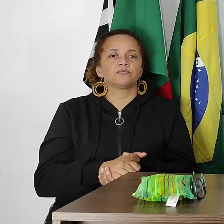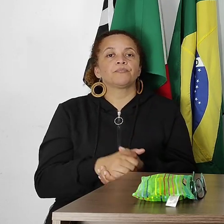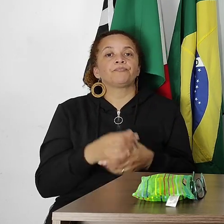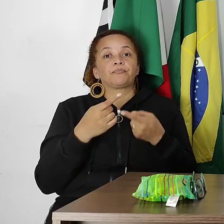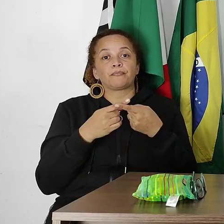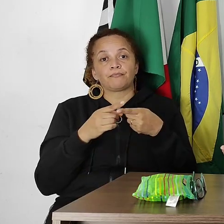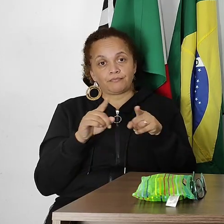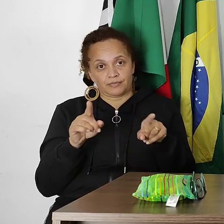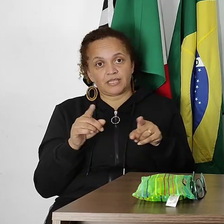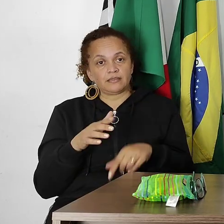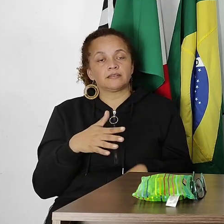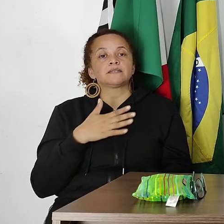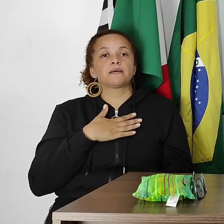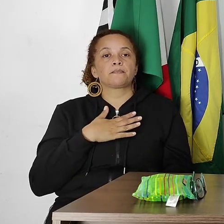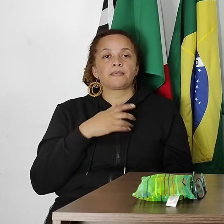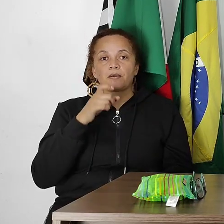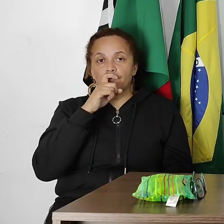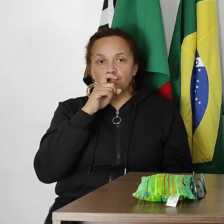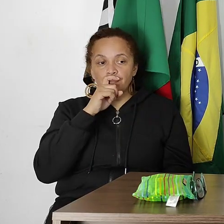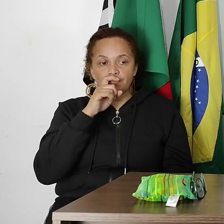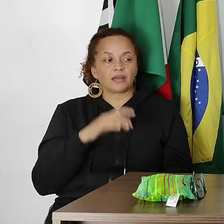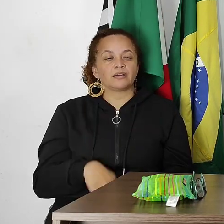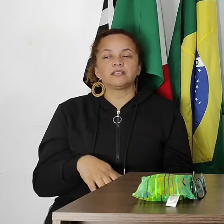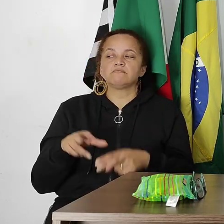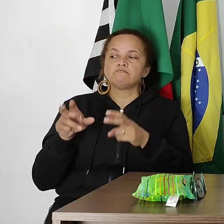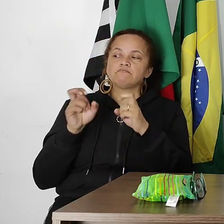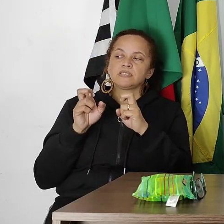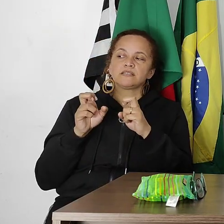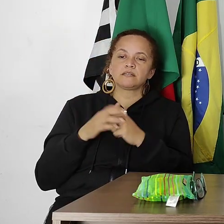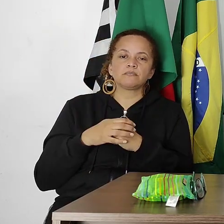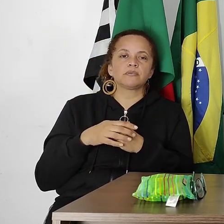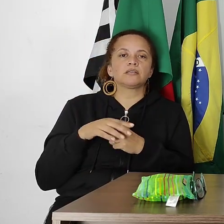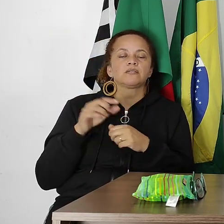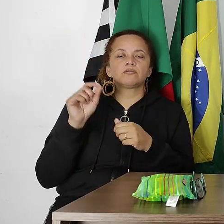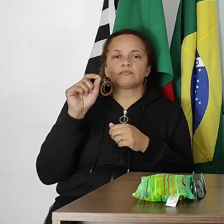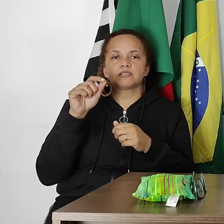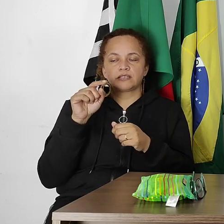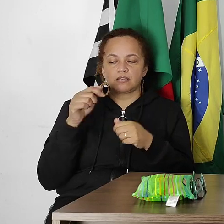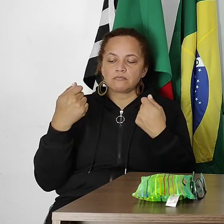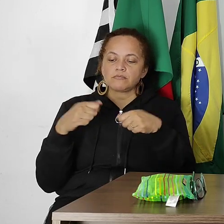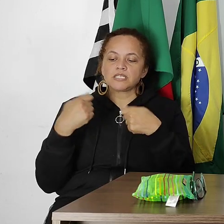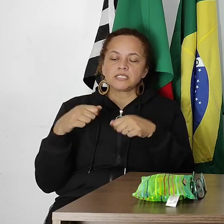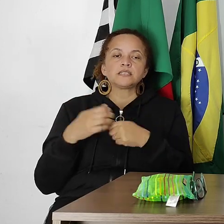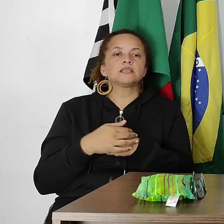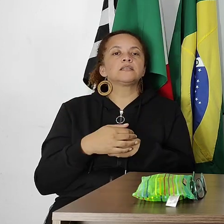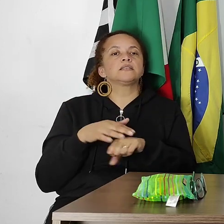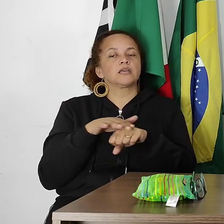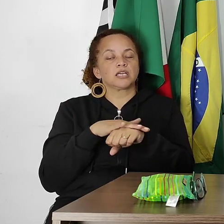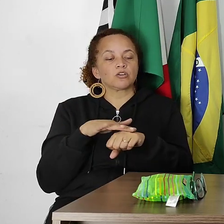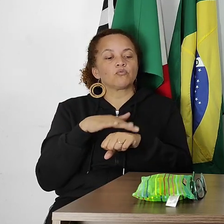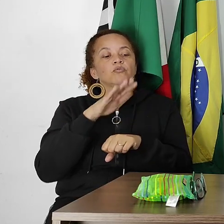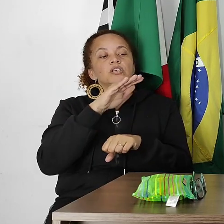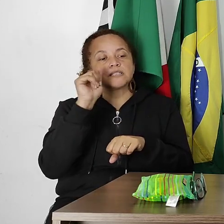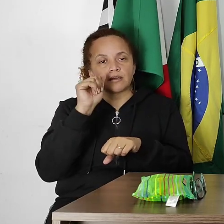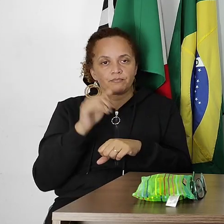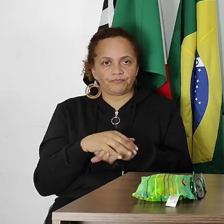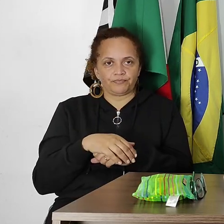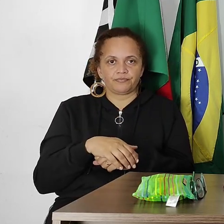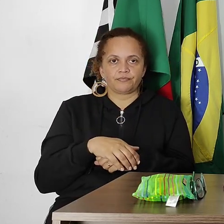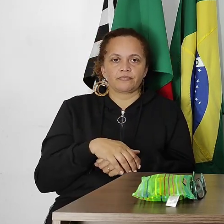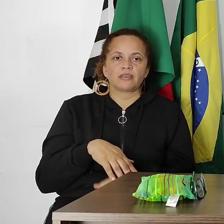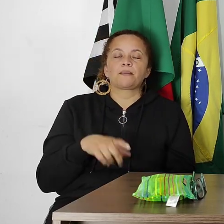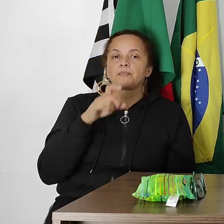necessidade, porque ele estava indo para Boituva, e ele me chamou, ó, quero falar com você, com o Dionísio, né, porque eu vou dar essa